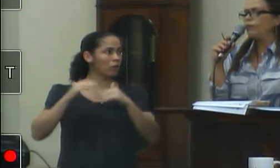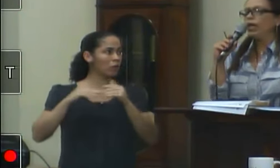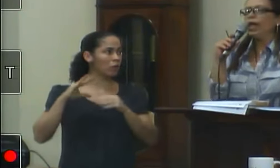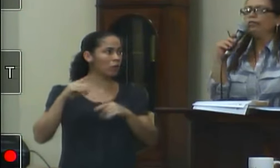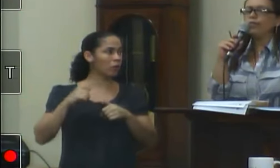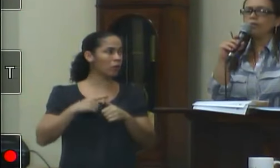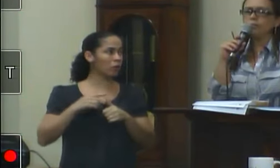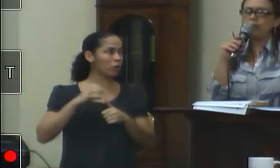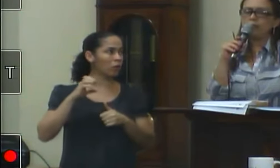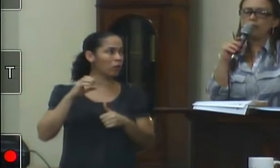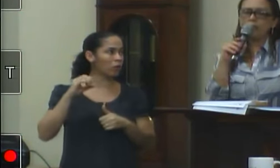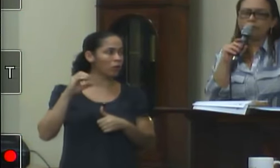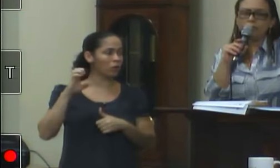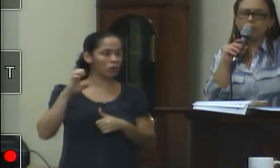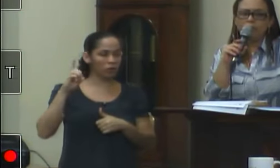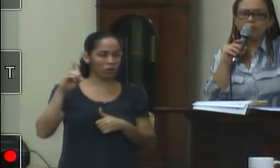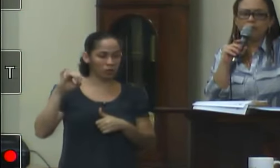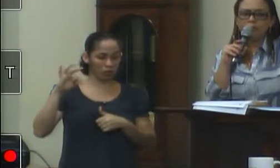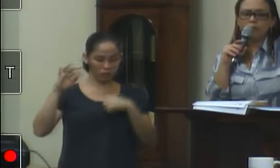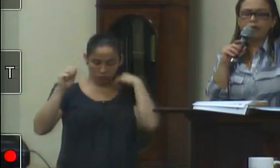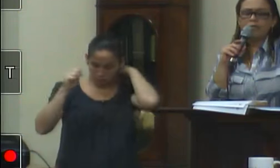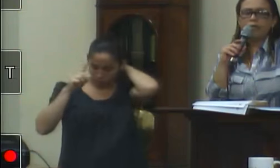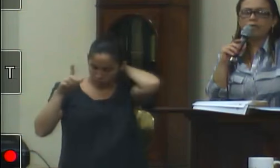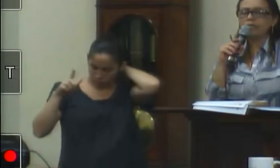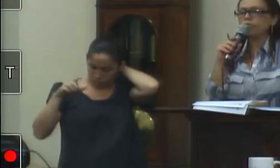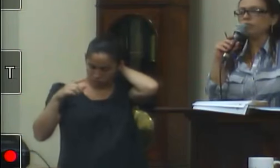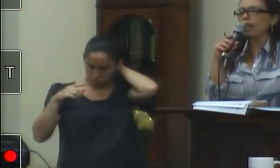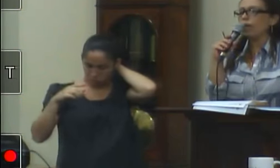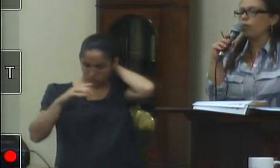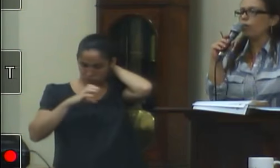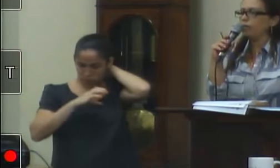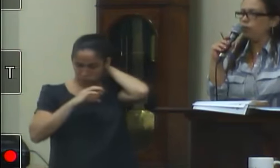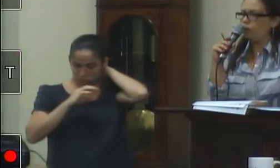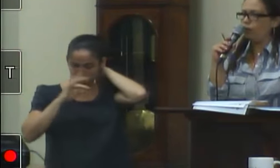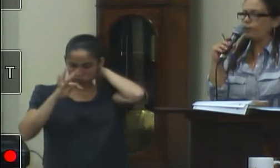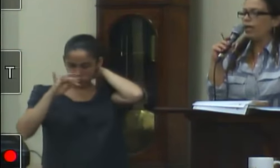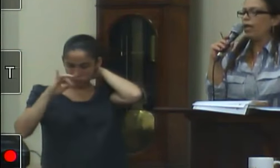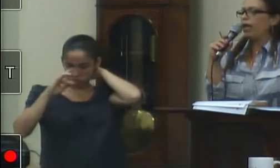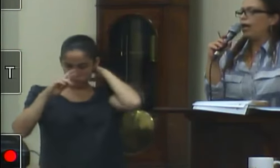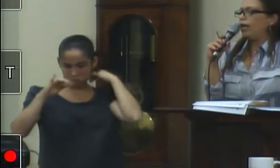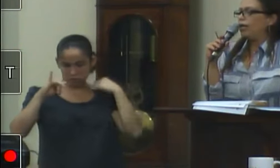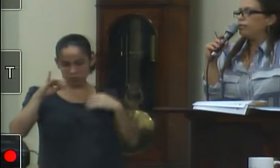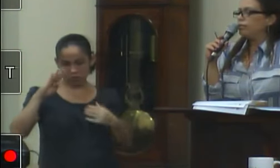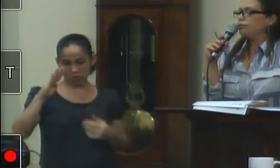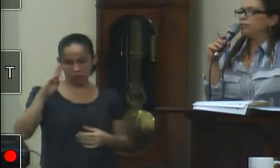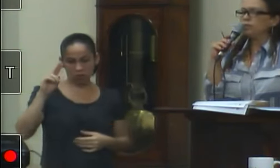edital, enviamos para o Tribunal de Contas nos recomendou